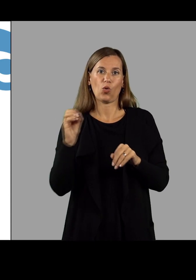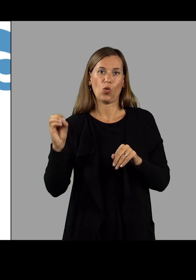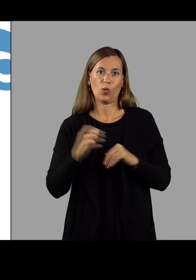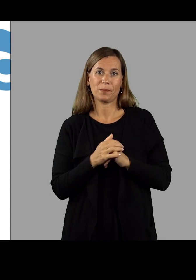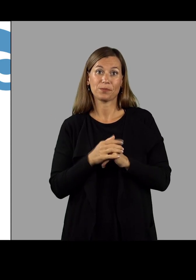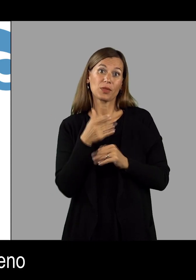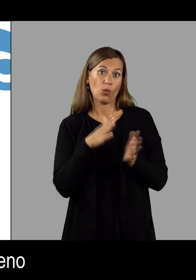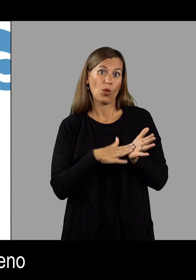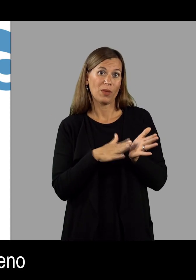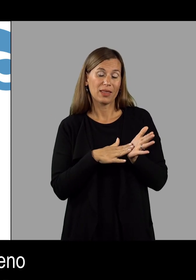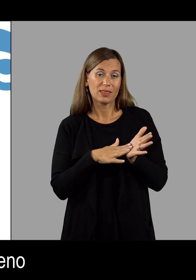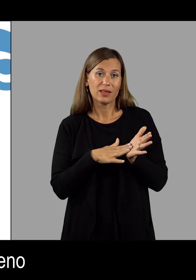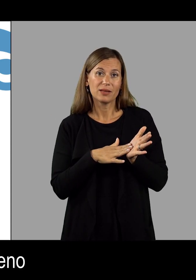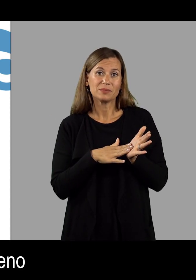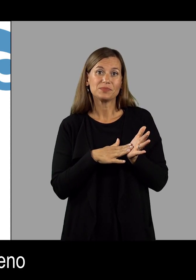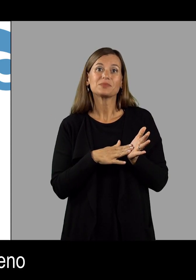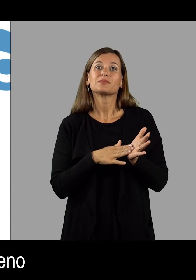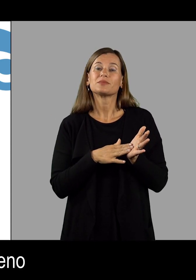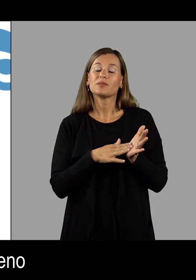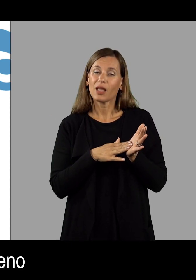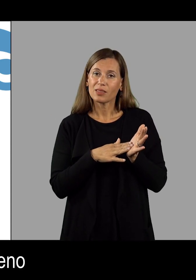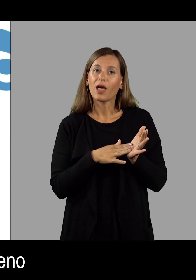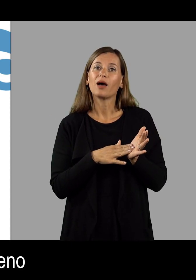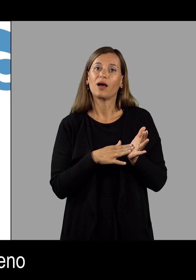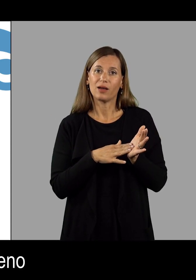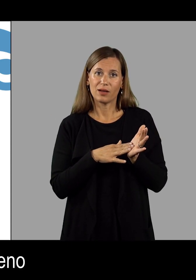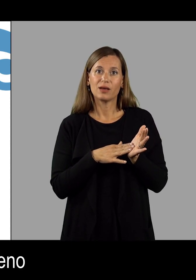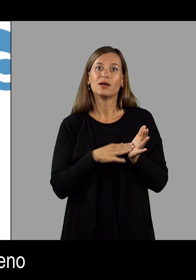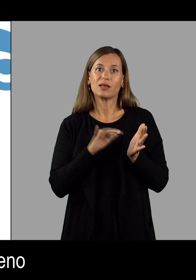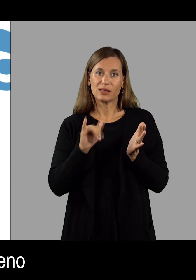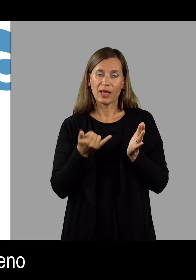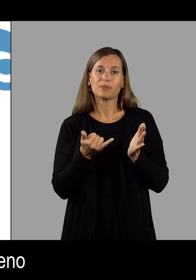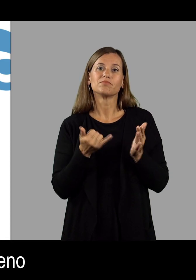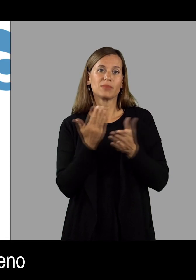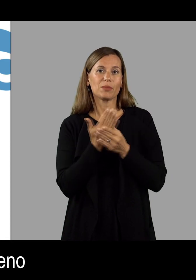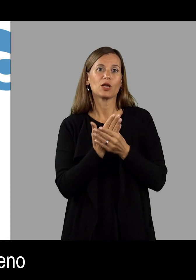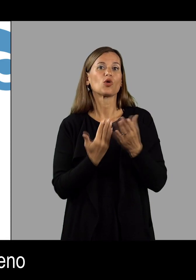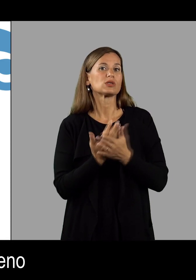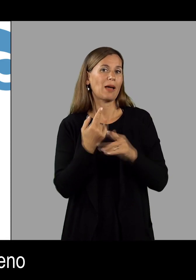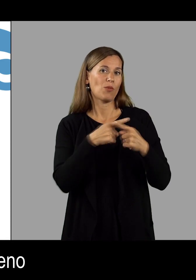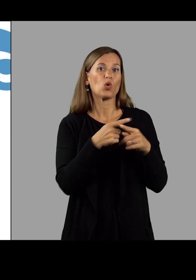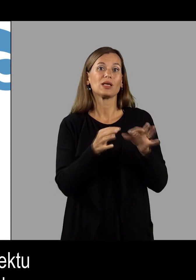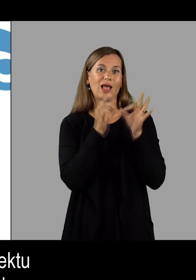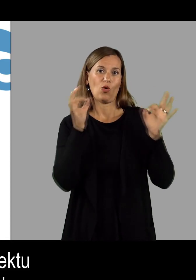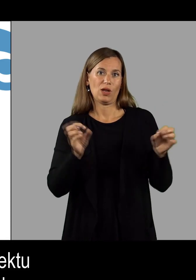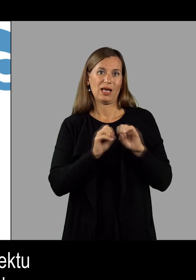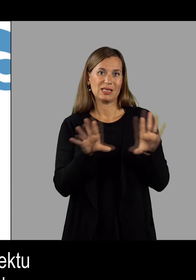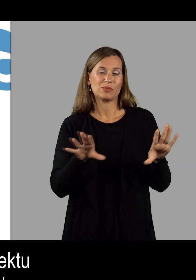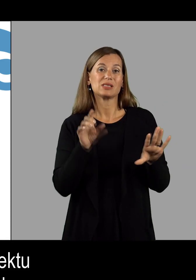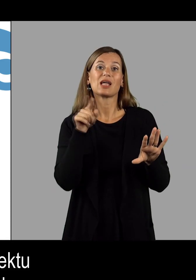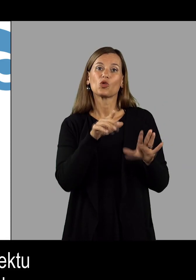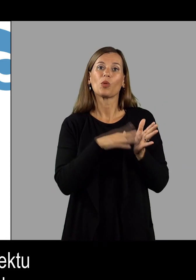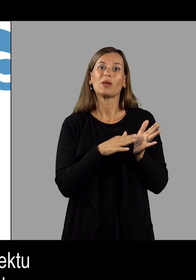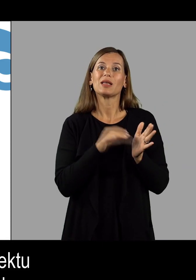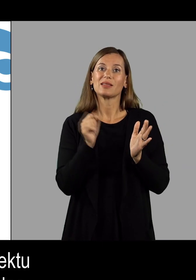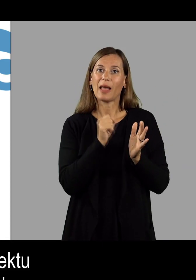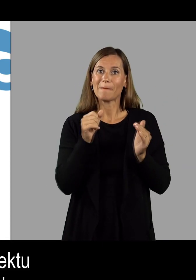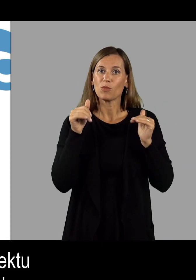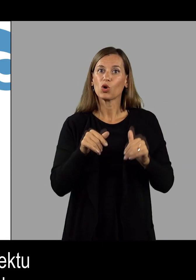d.o.o., Alpineon d.o.o., Slovenska tiskovna agencija d.o.o., Univerza v Mariboru, Pošta